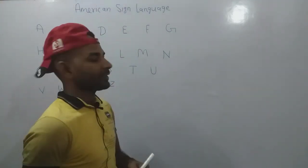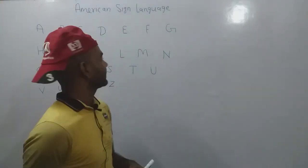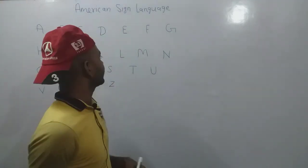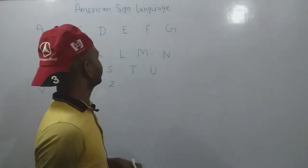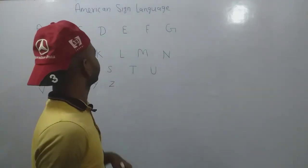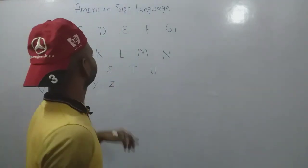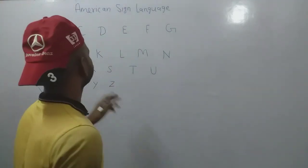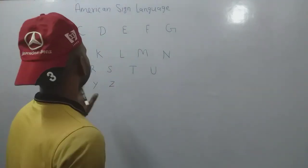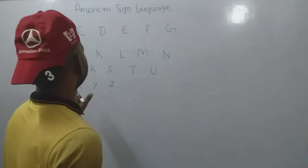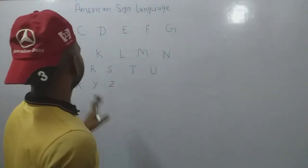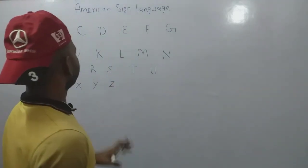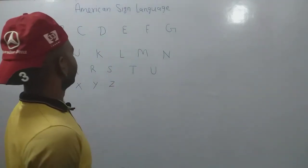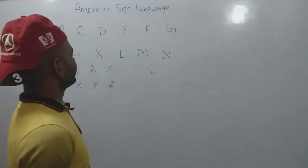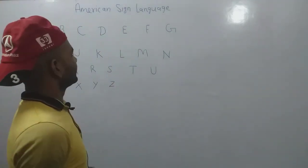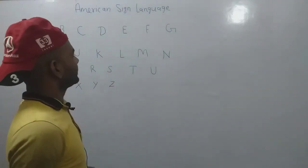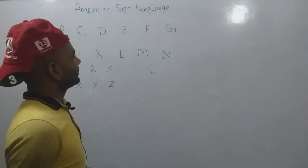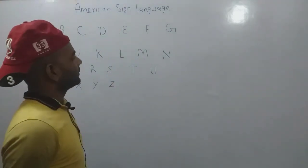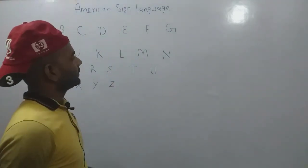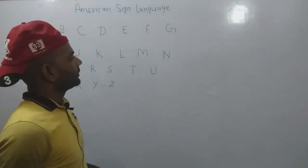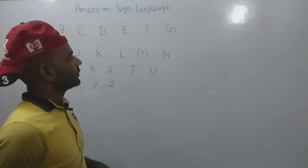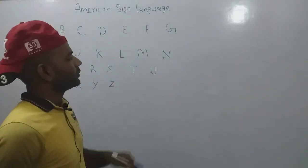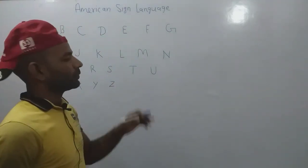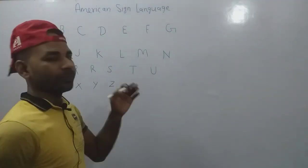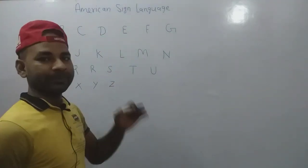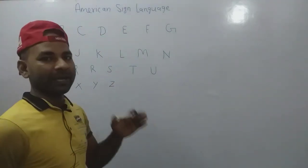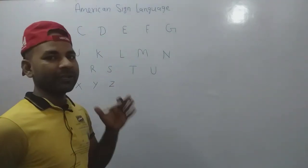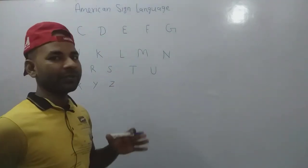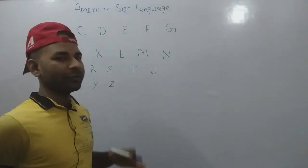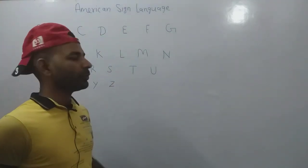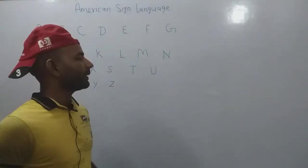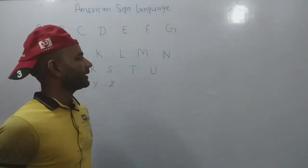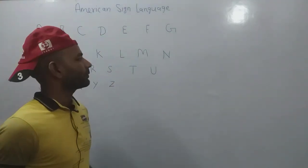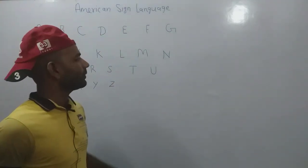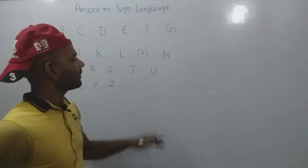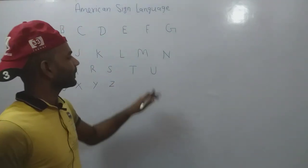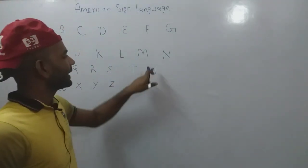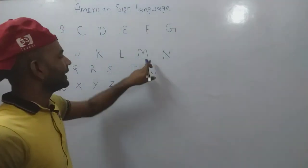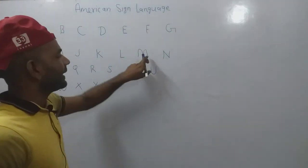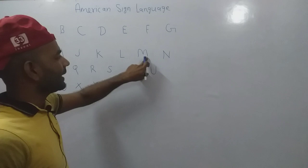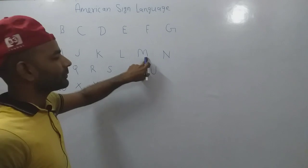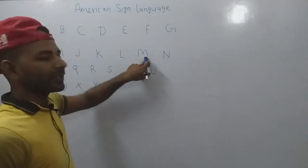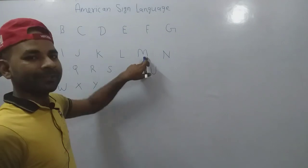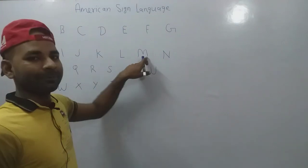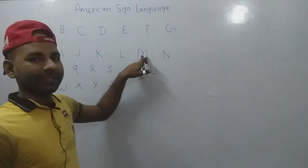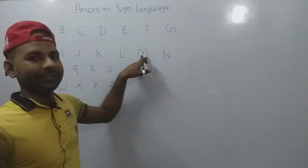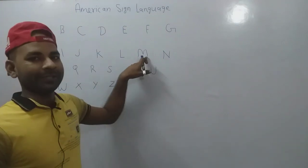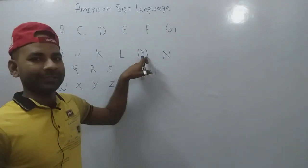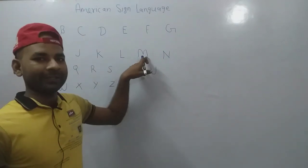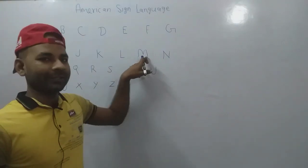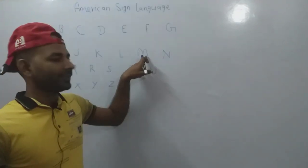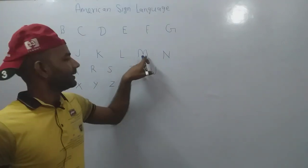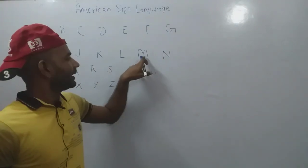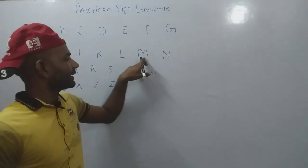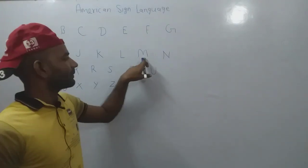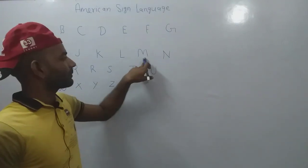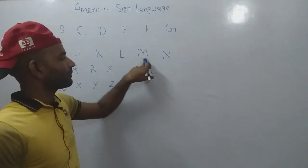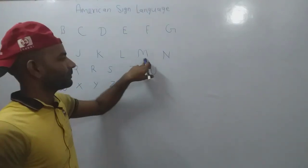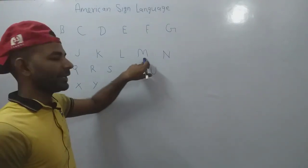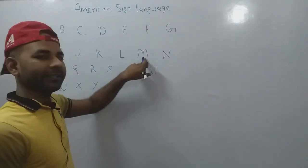ठीक है, तो पहले वाले वीडियो में मैंने आपको M तक बता दिया था। अगर आप नहीं देखे